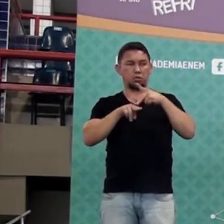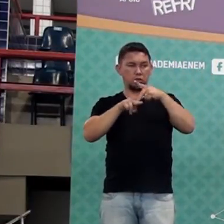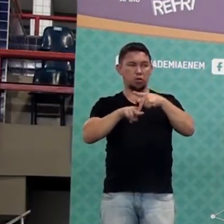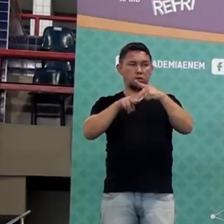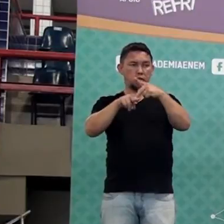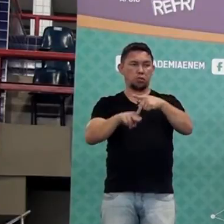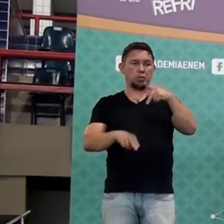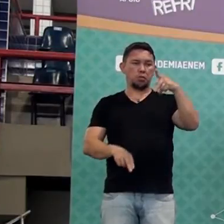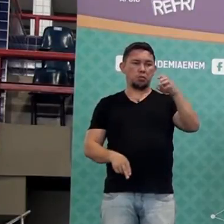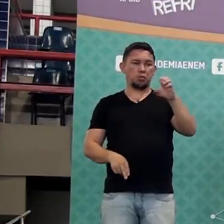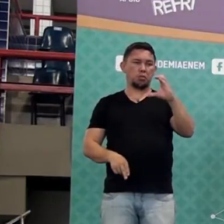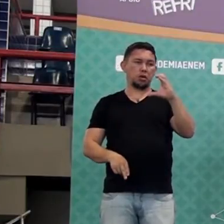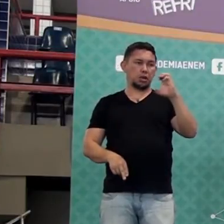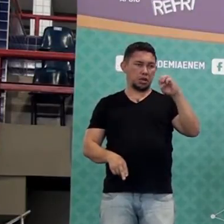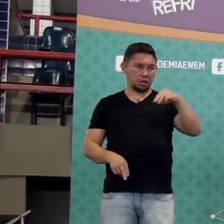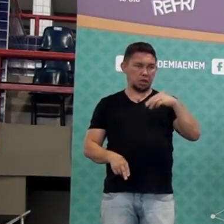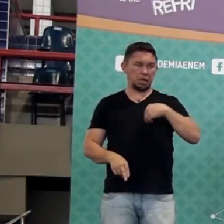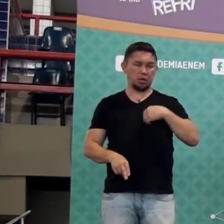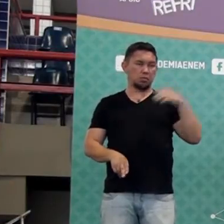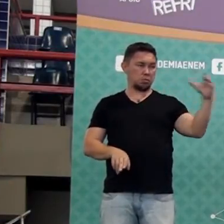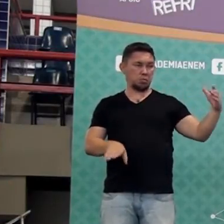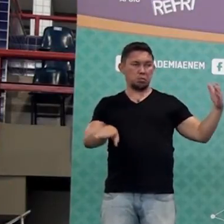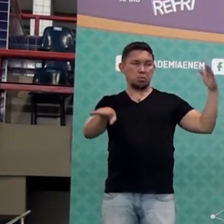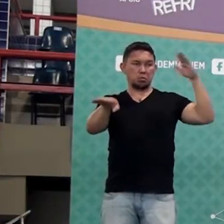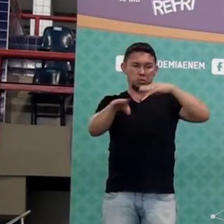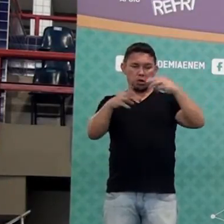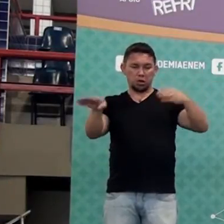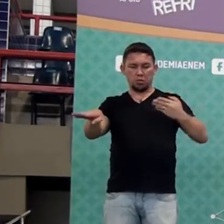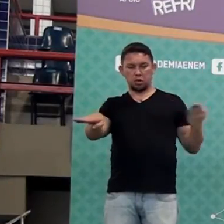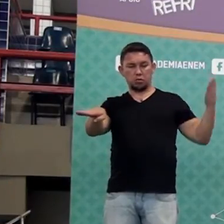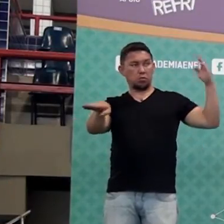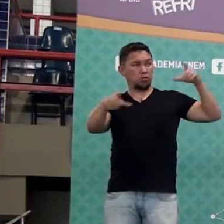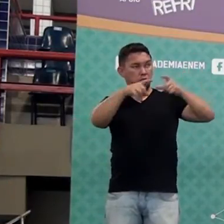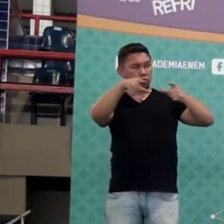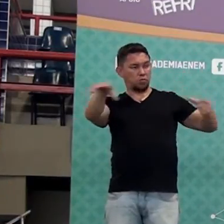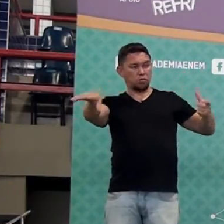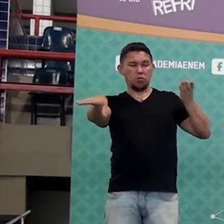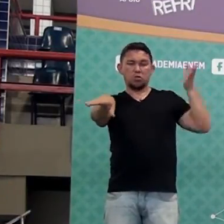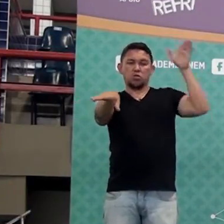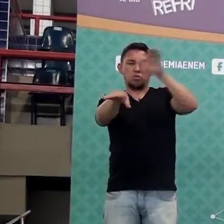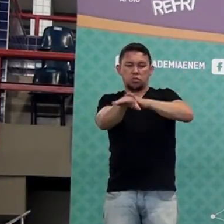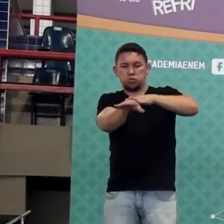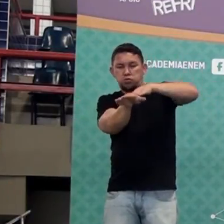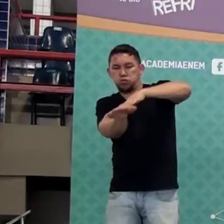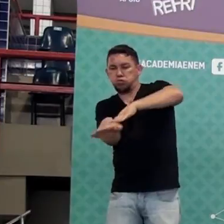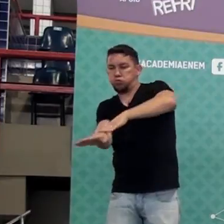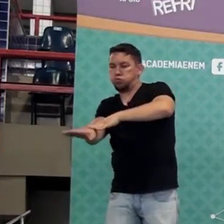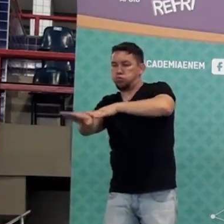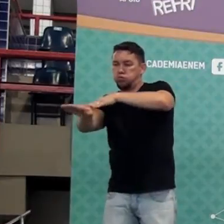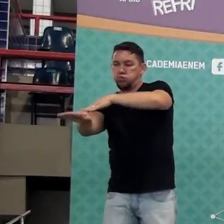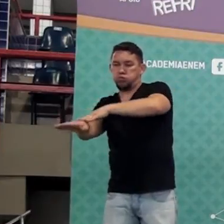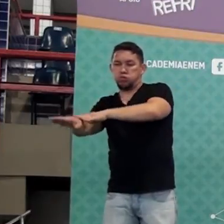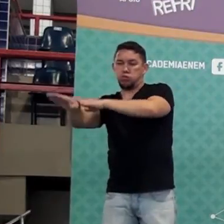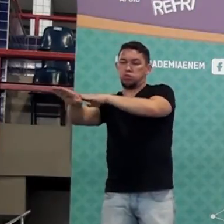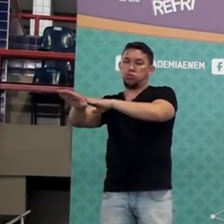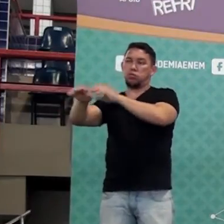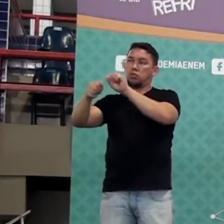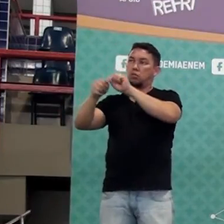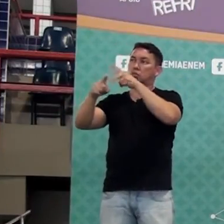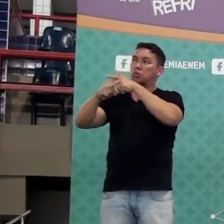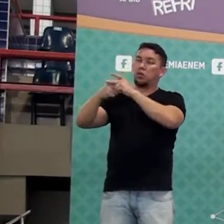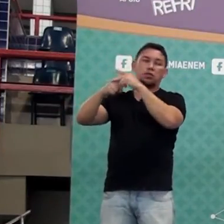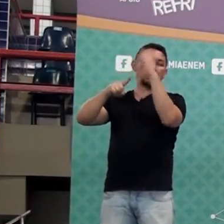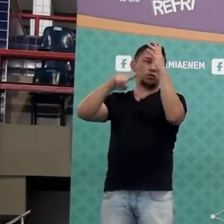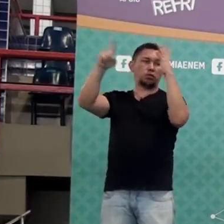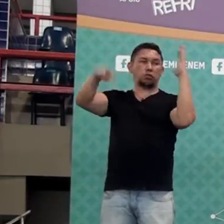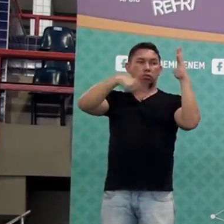desses caminhões, e levam para os locais onde vai ser instalado essa energia eólica, tá? Os estados do